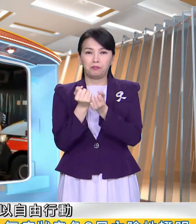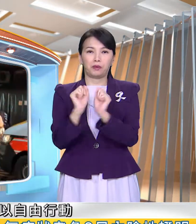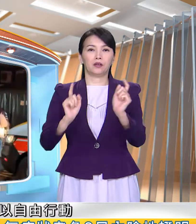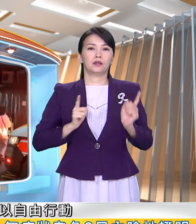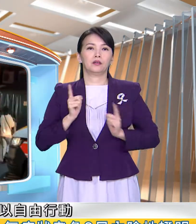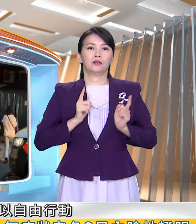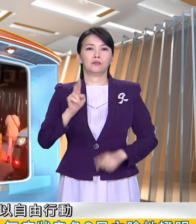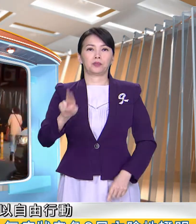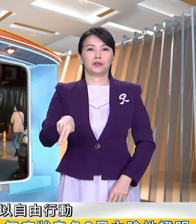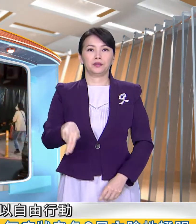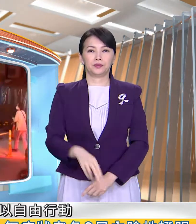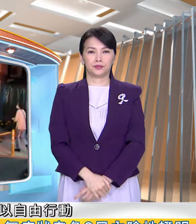由行动。